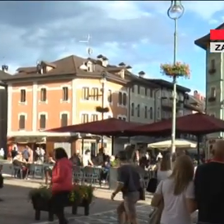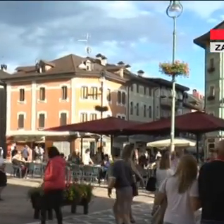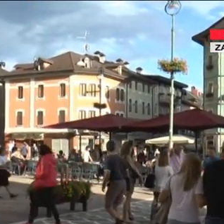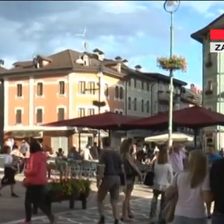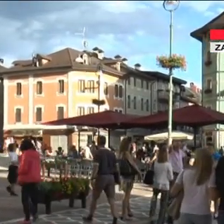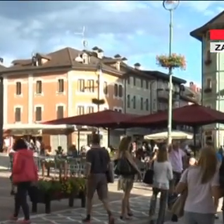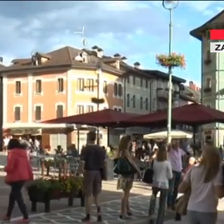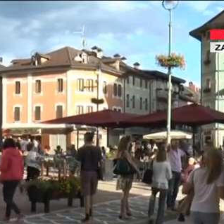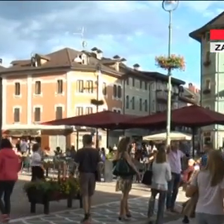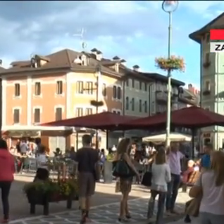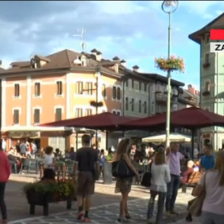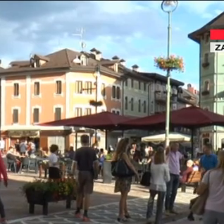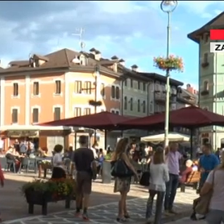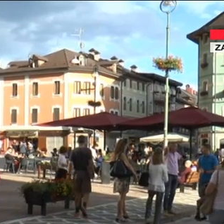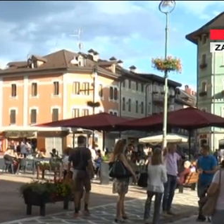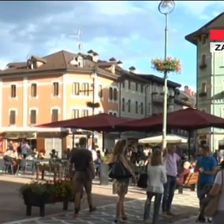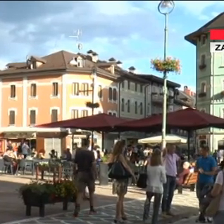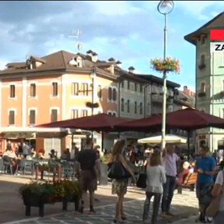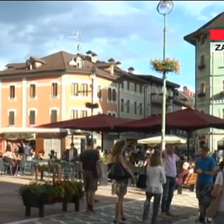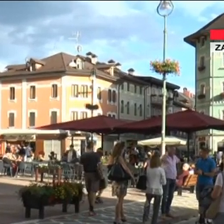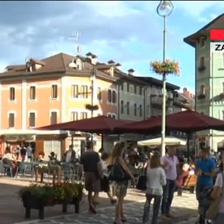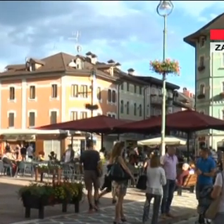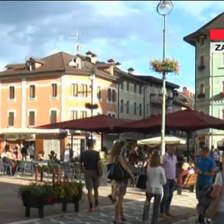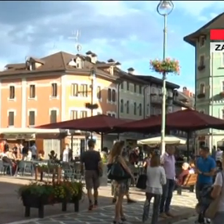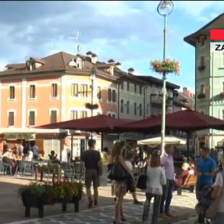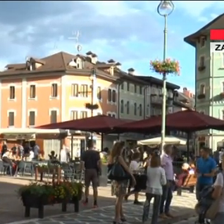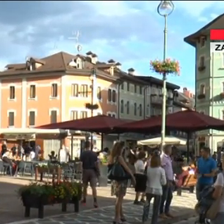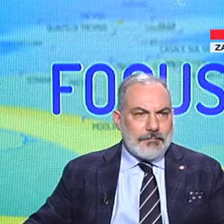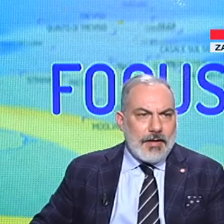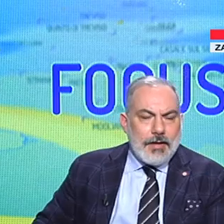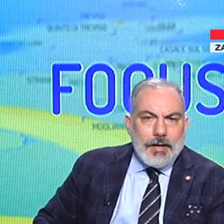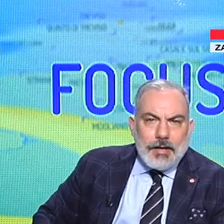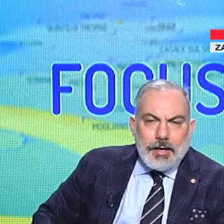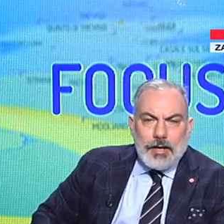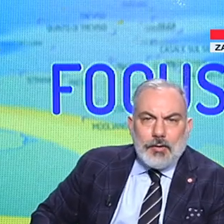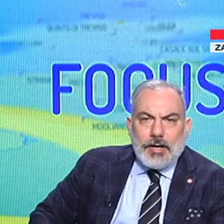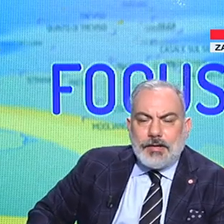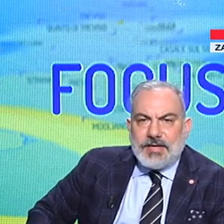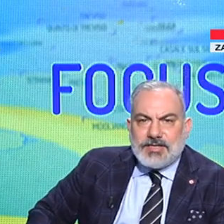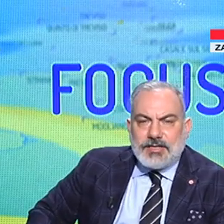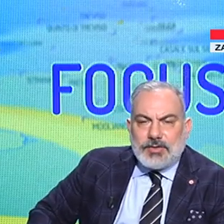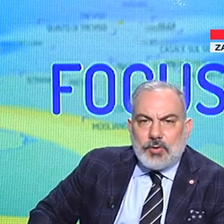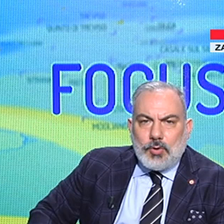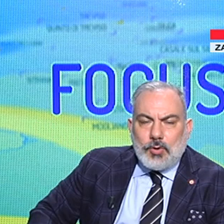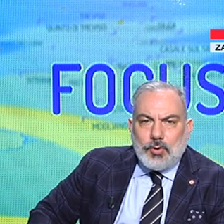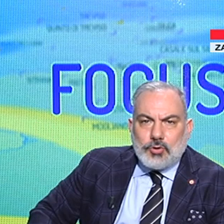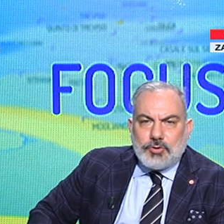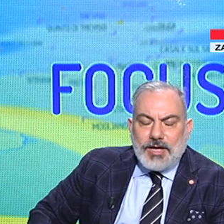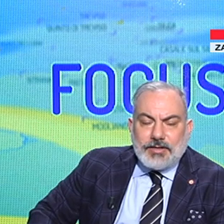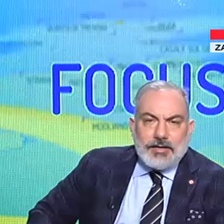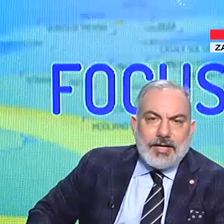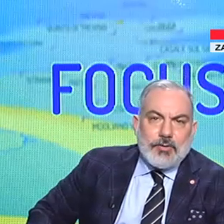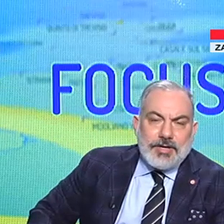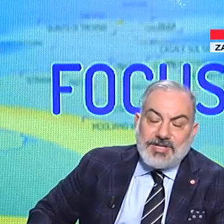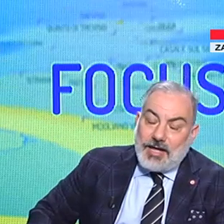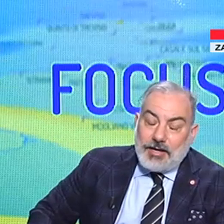estive, hanno fatto registrare un discreto numero di presenze per quanto riguarda la ristorazione. Allora, abbiamo sentito